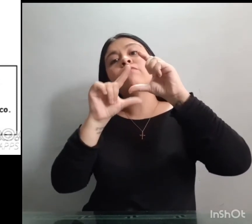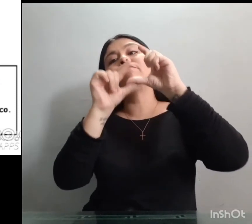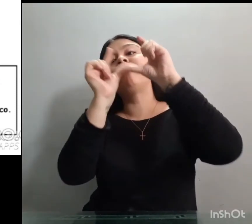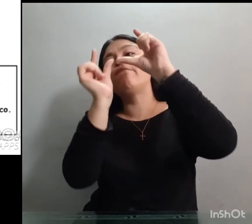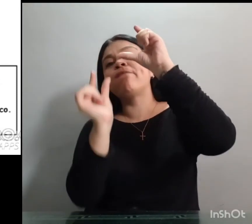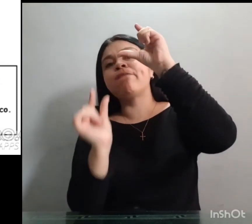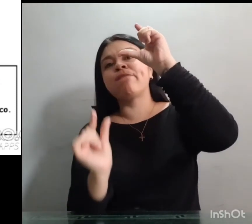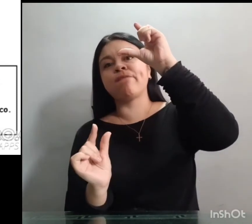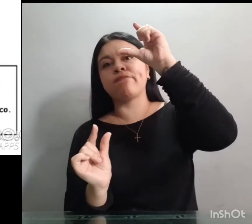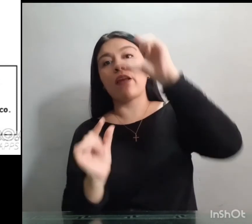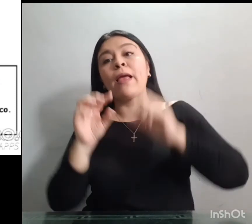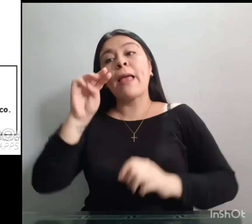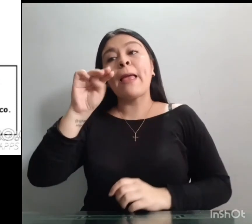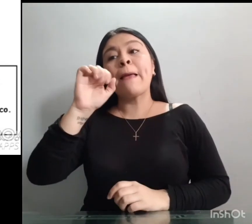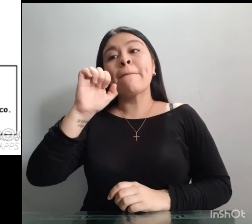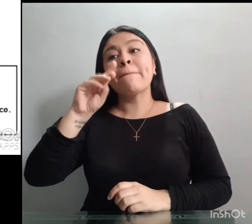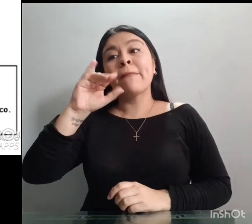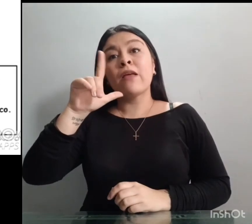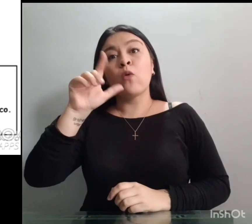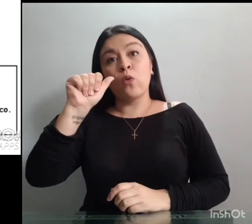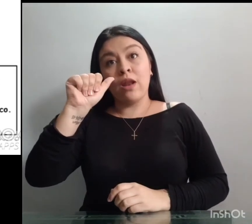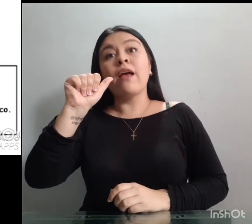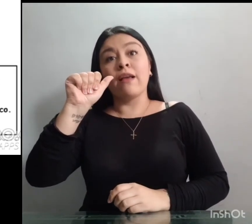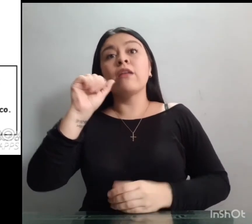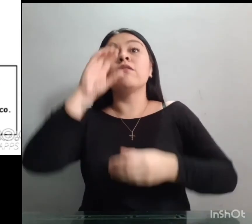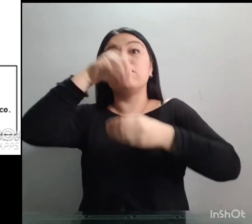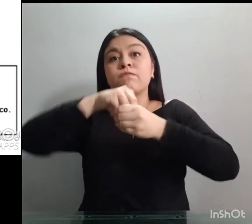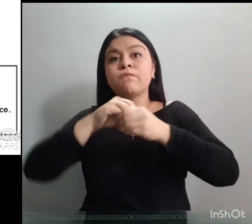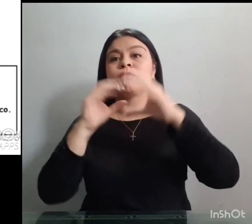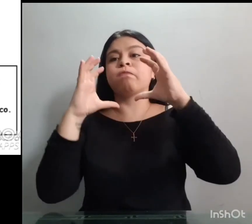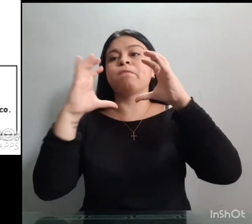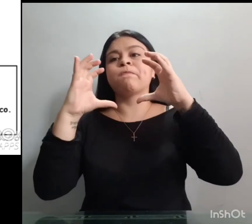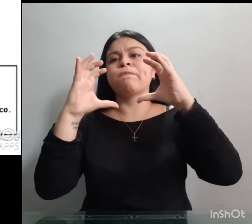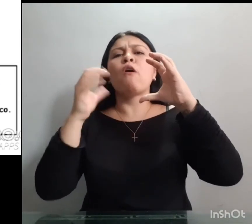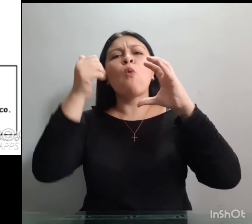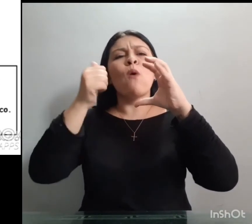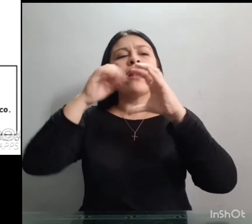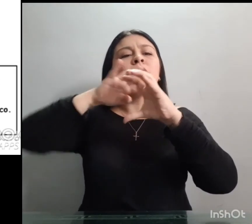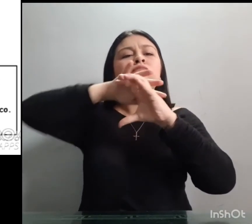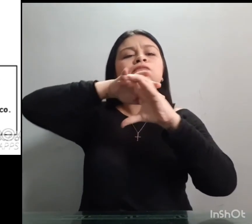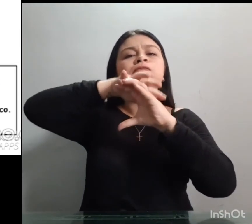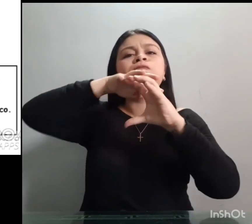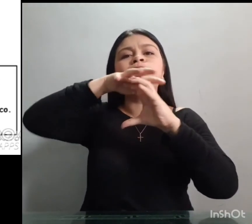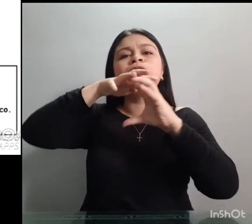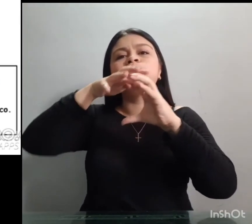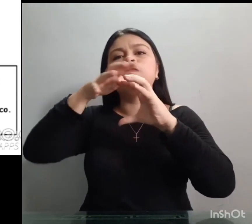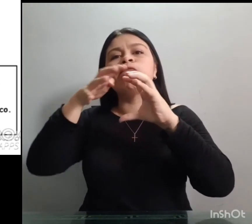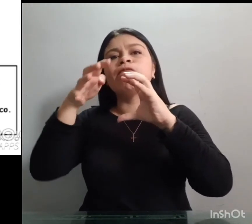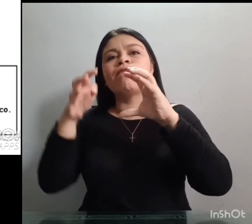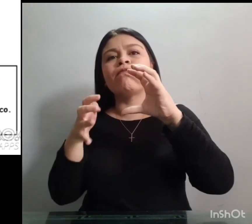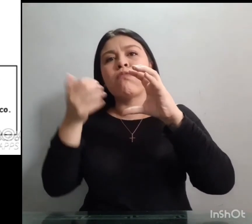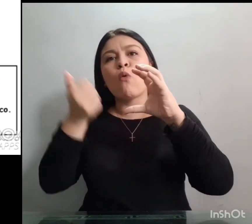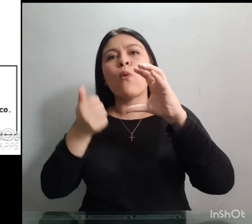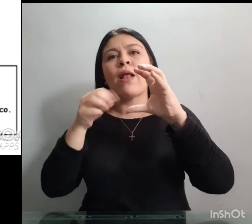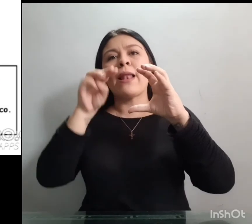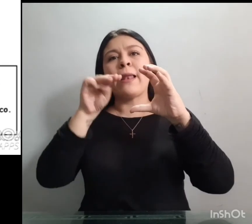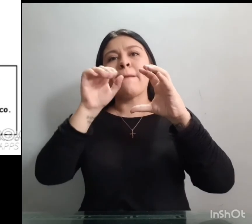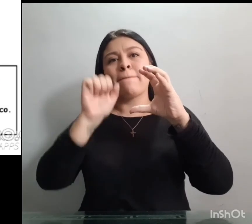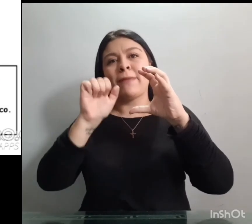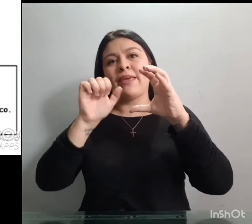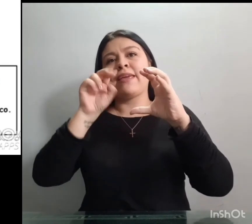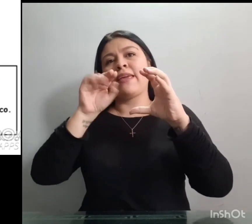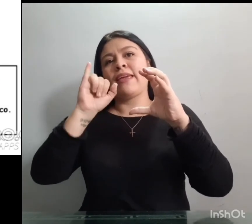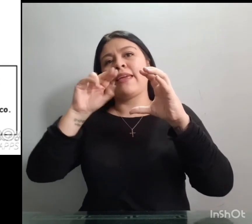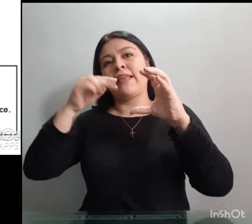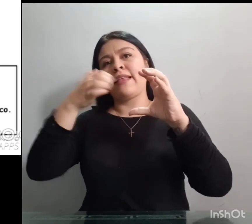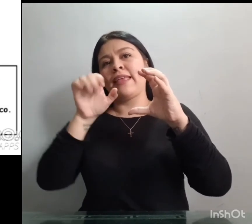Este sistema está recubierto por unas membranas que se llaman meninges y también está revestido por un líquido que se